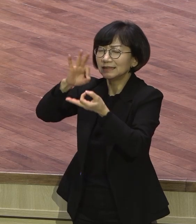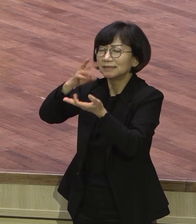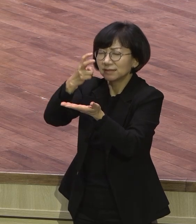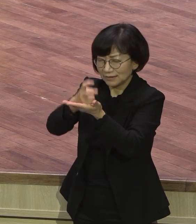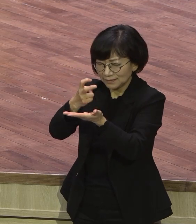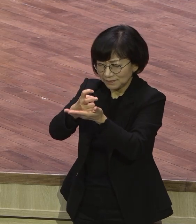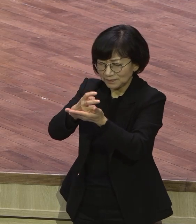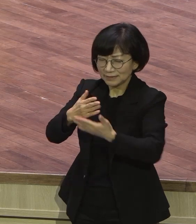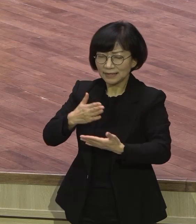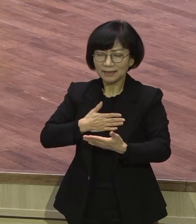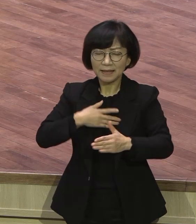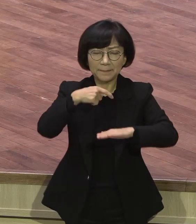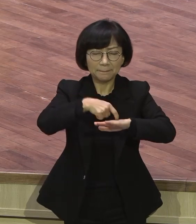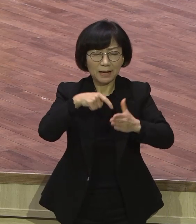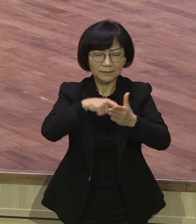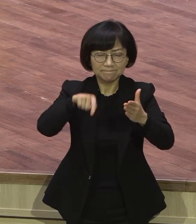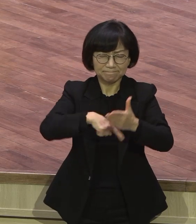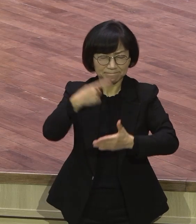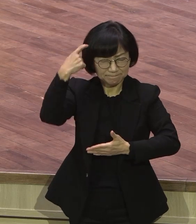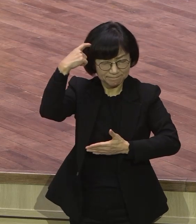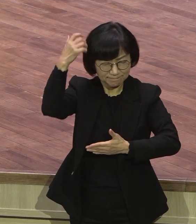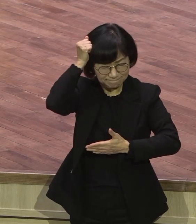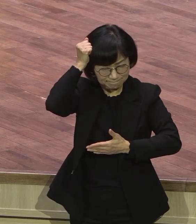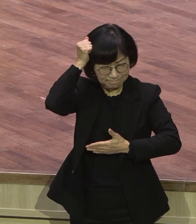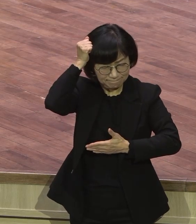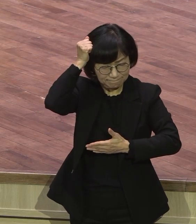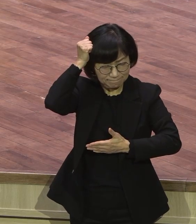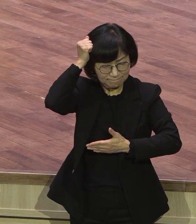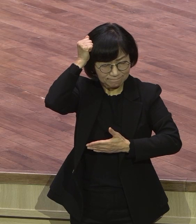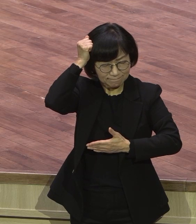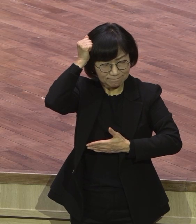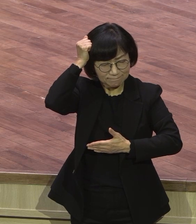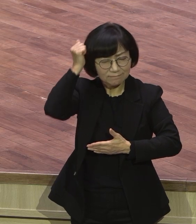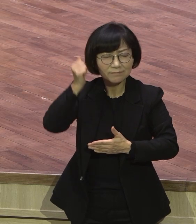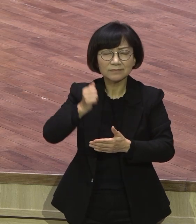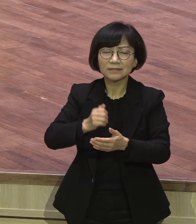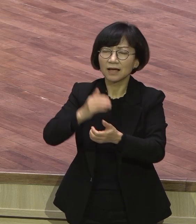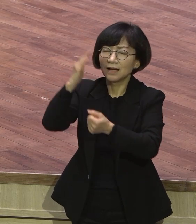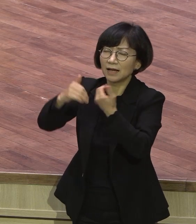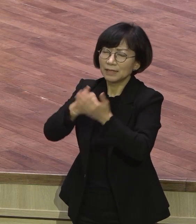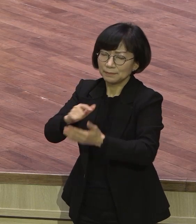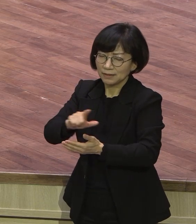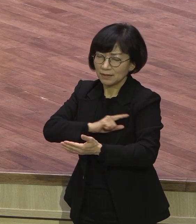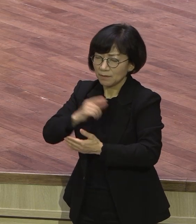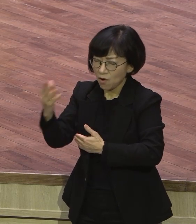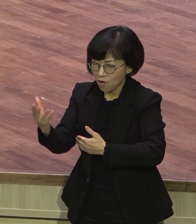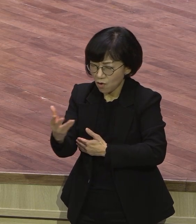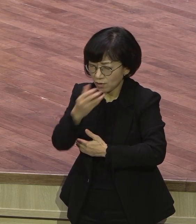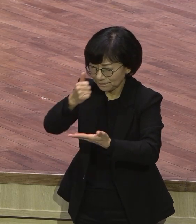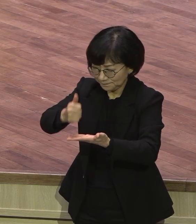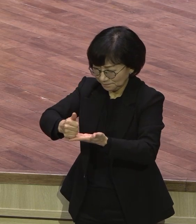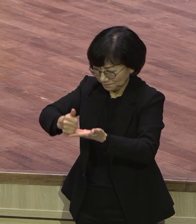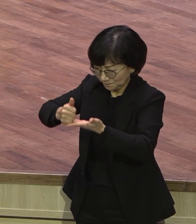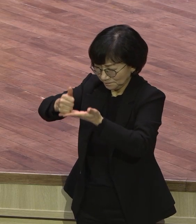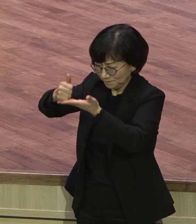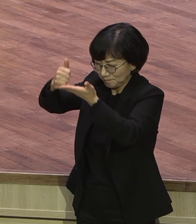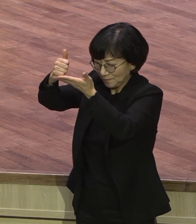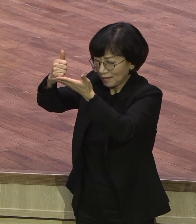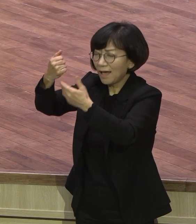우리 심령 속에 각인되어졌어 하나님의 이름을 거룩하게 하고 하나님께서